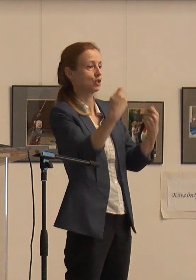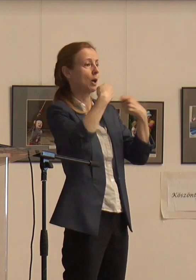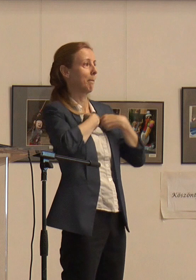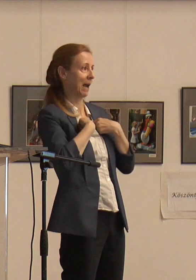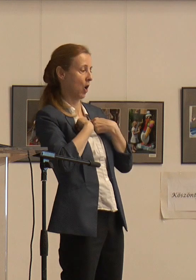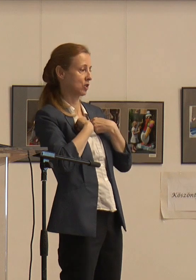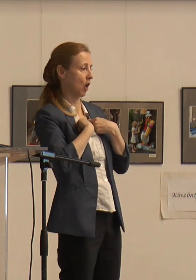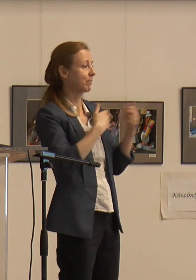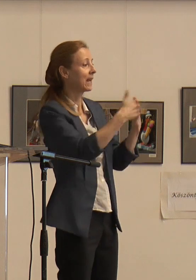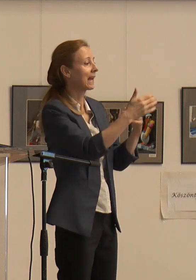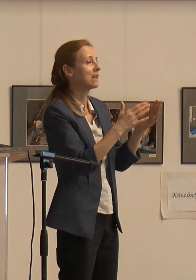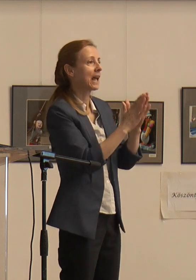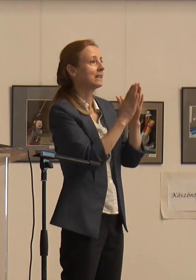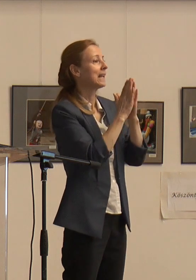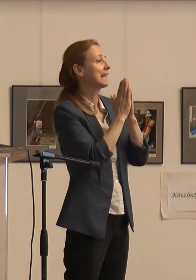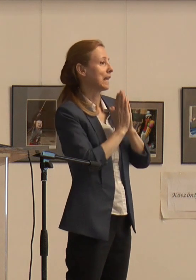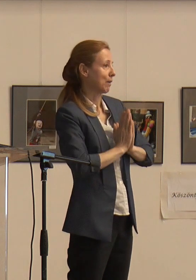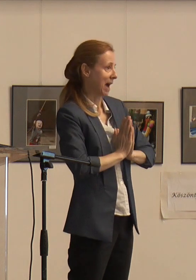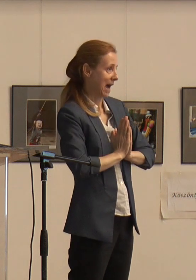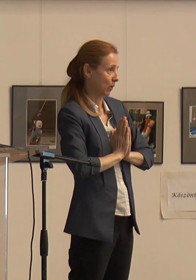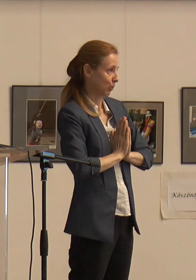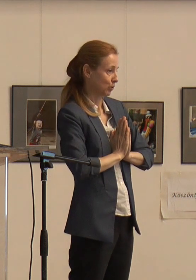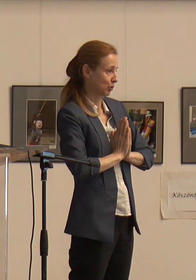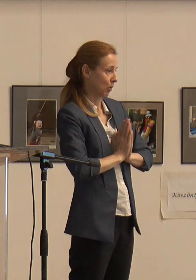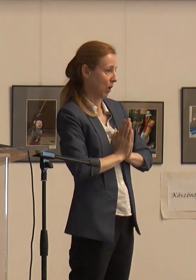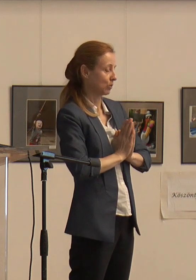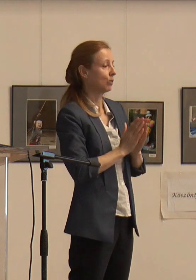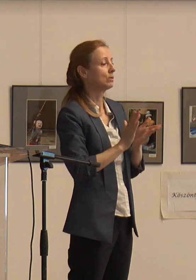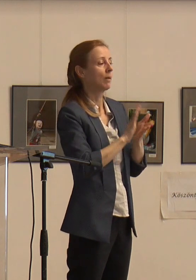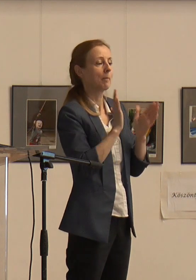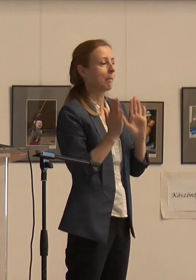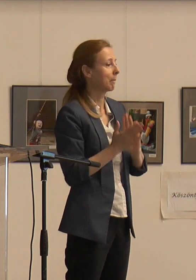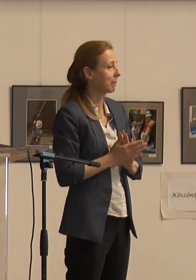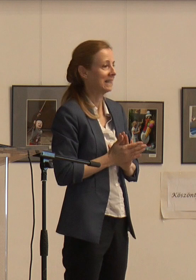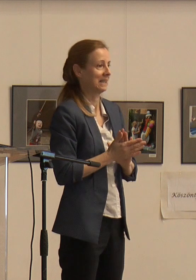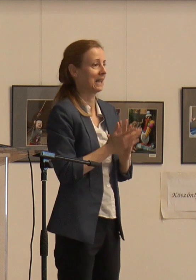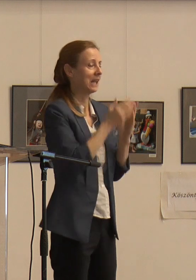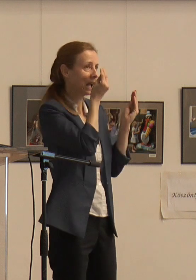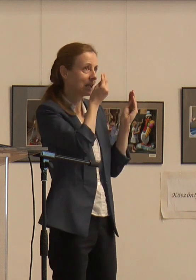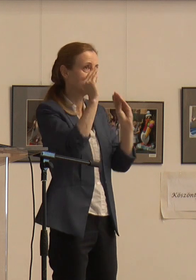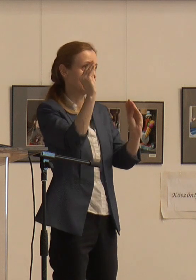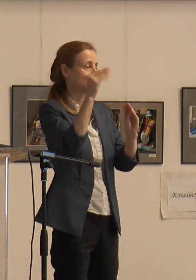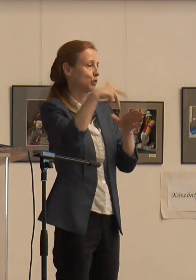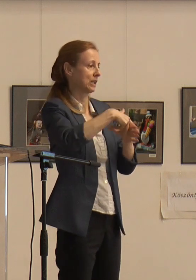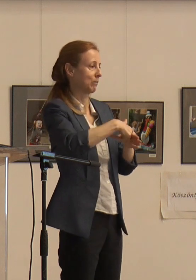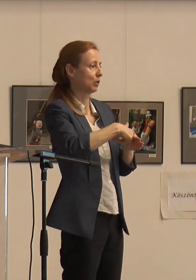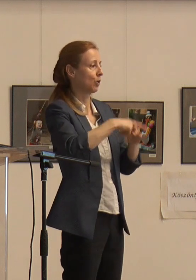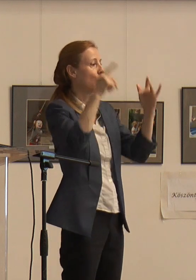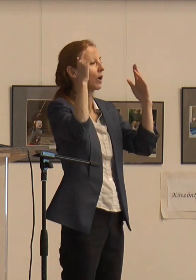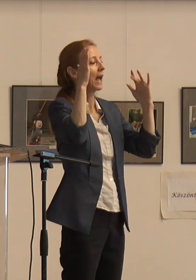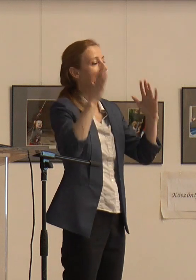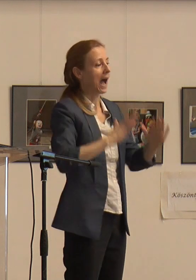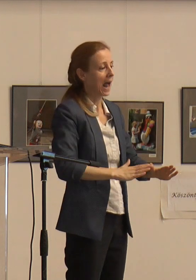megadja. Kezed imára kucsolhatod, és mindennél dicsősebb dolog.